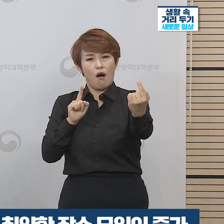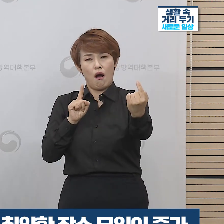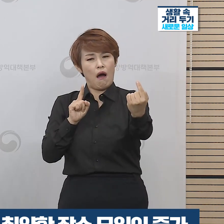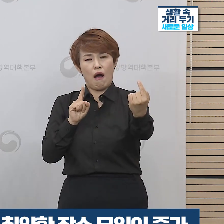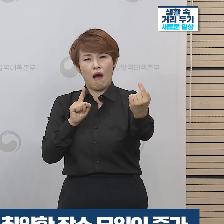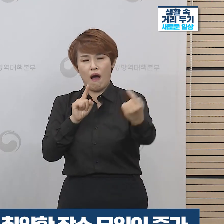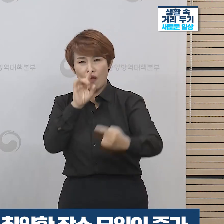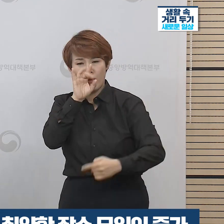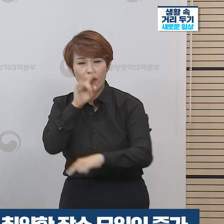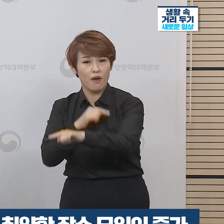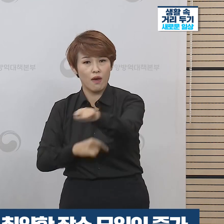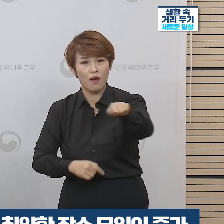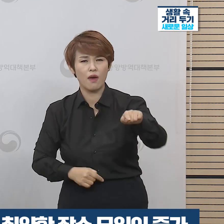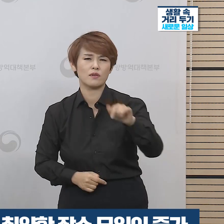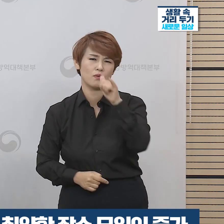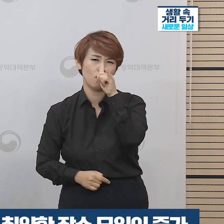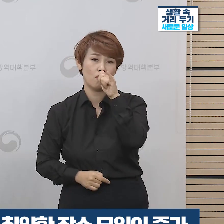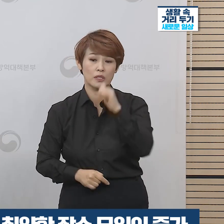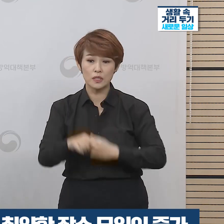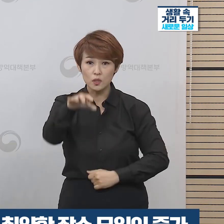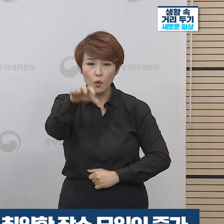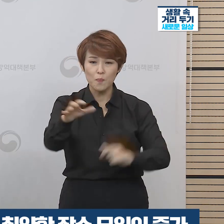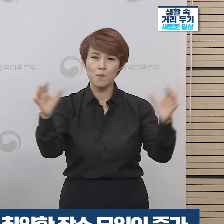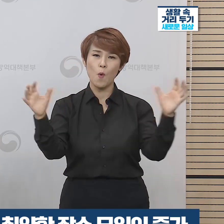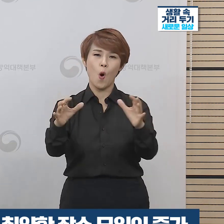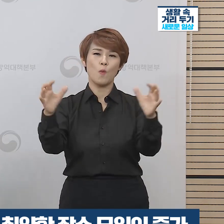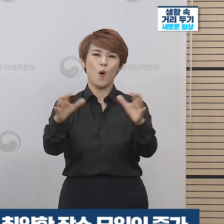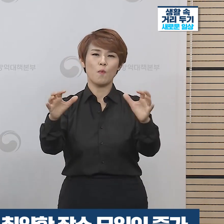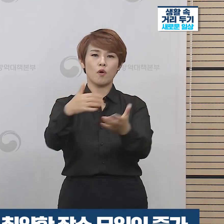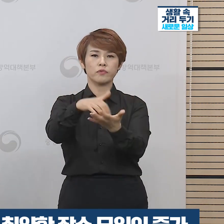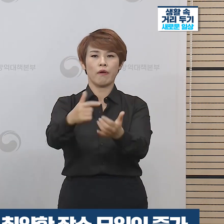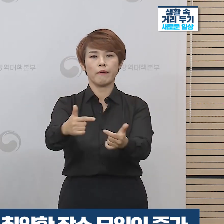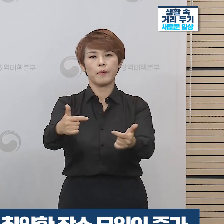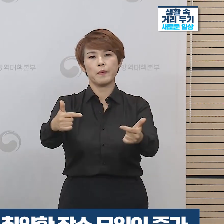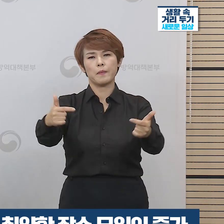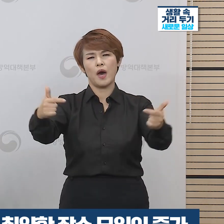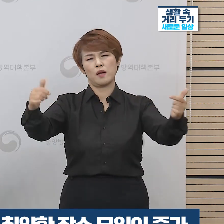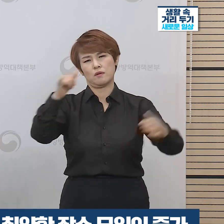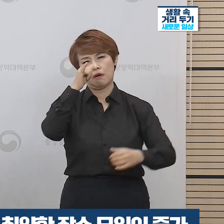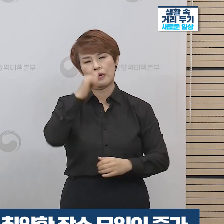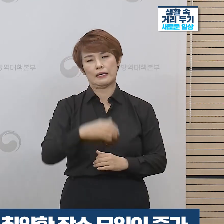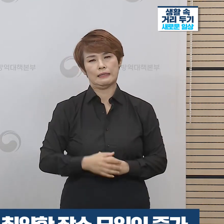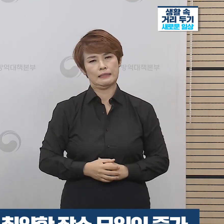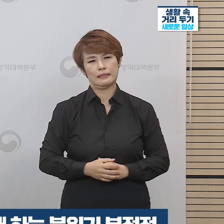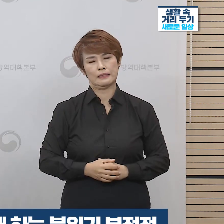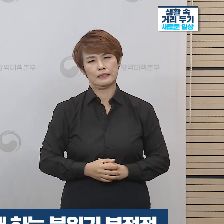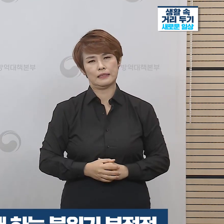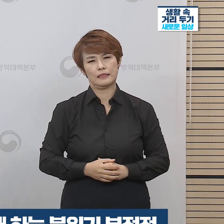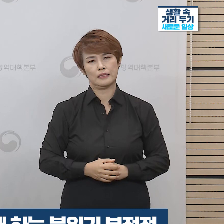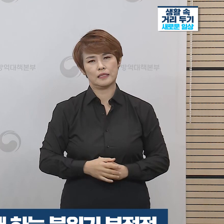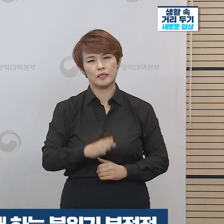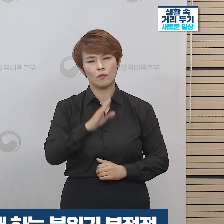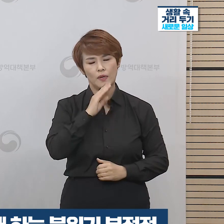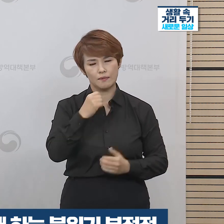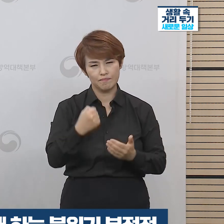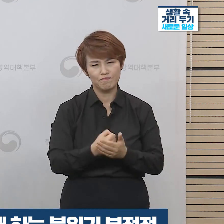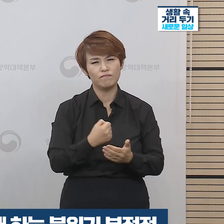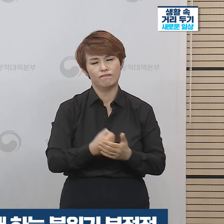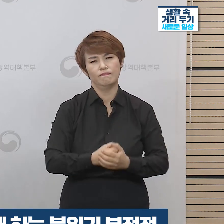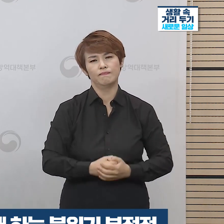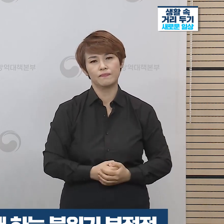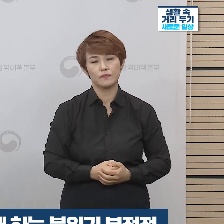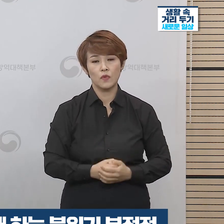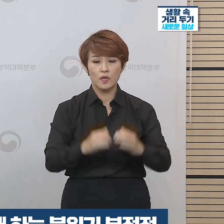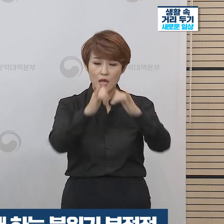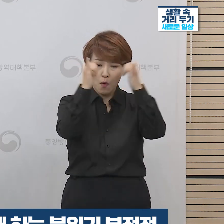취 약하거나 또 그러한 장소에서 모임이 늘어나고 있다는 좀더 매우 부정적인 측면 입니다 그리고 사회 전체적으로